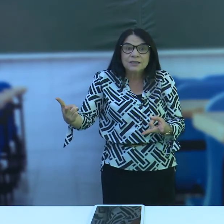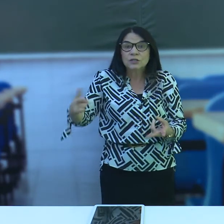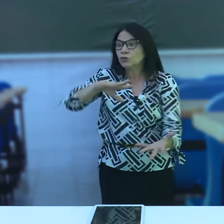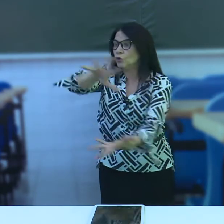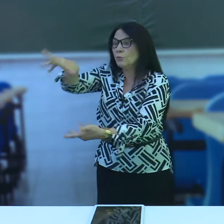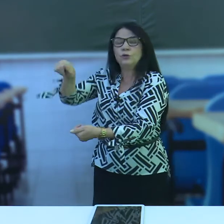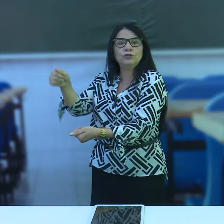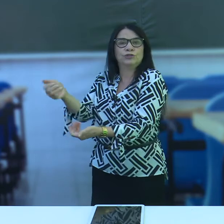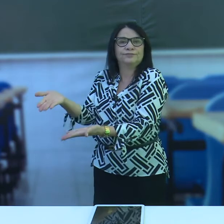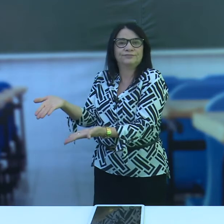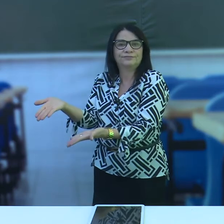do mundo.